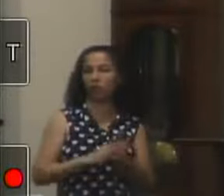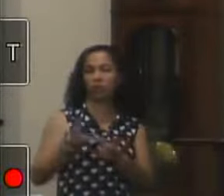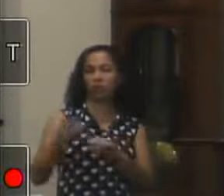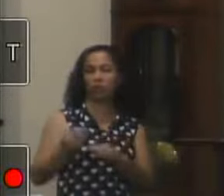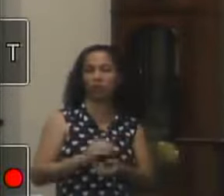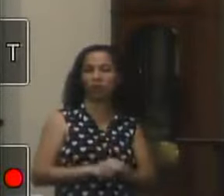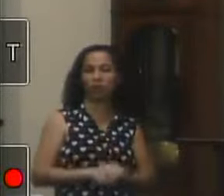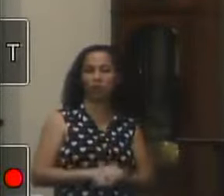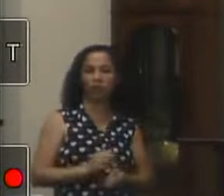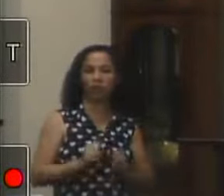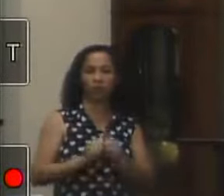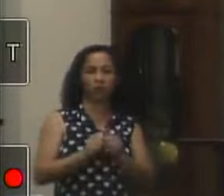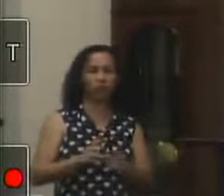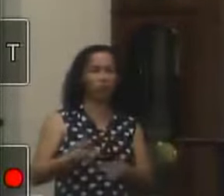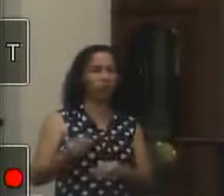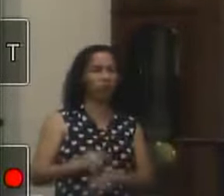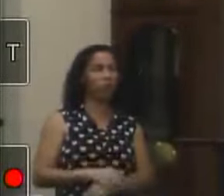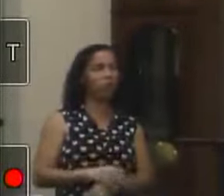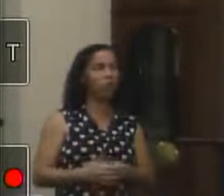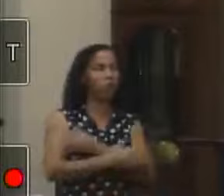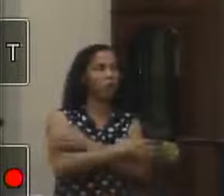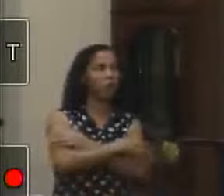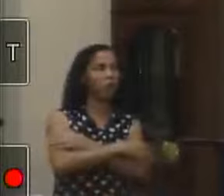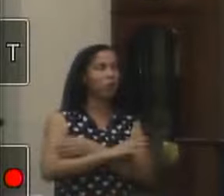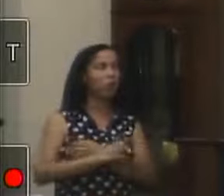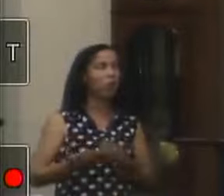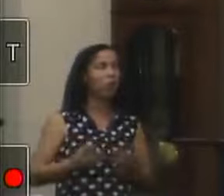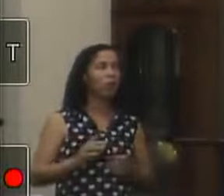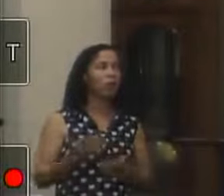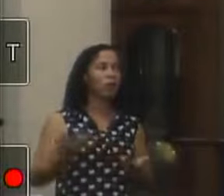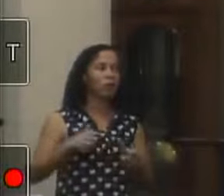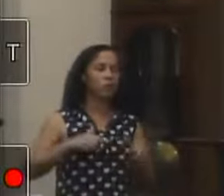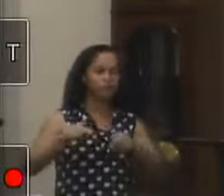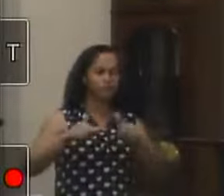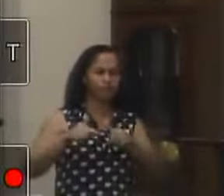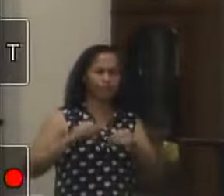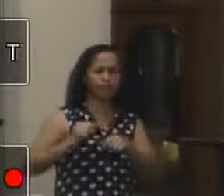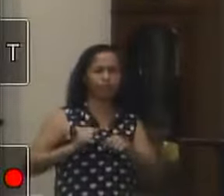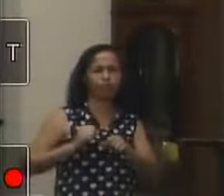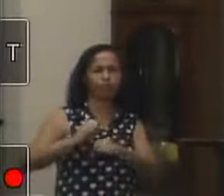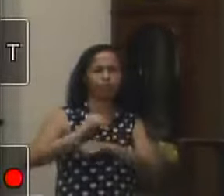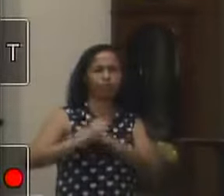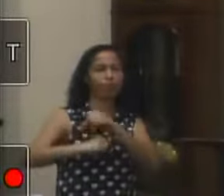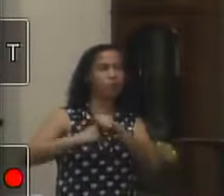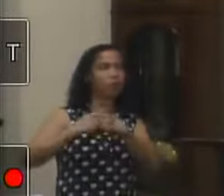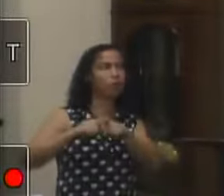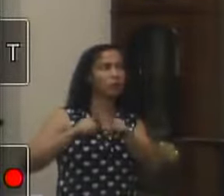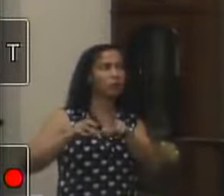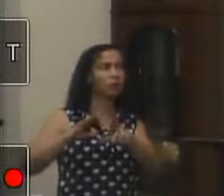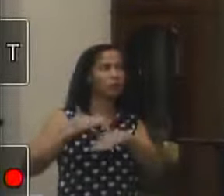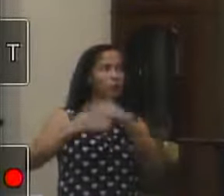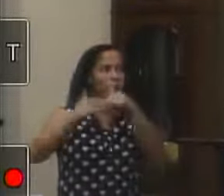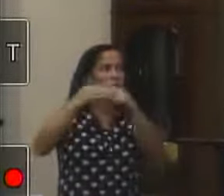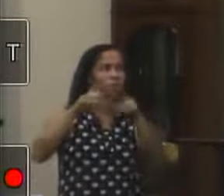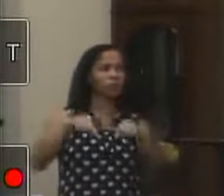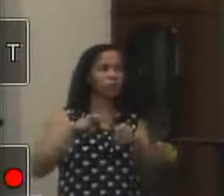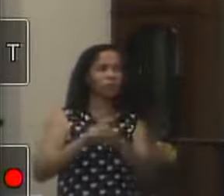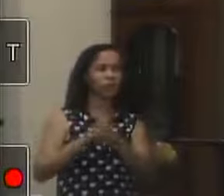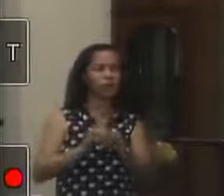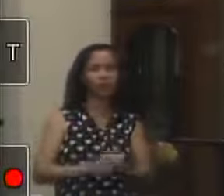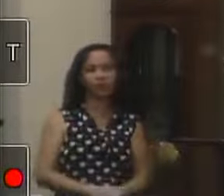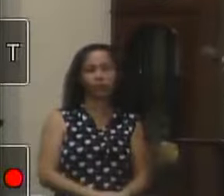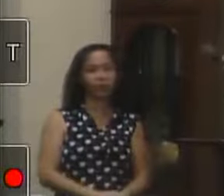Amanhã estaremos lá para prestigiar. Um forte abraço. Essa é a hora da virada aí, mais uma vez, podendo contribuir um pouco ao desenvolvimento da nossa cidade.